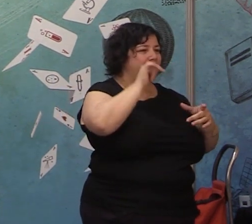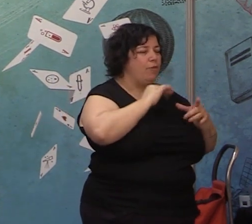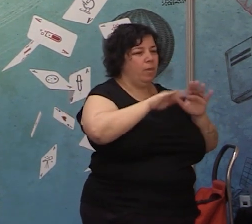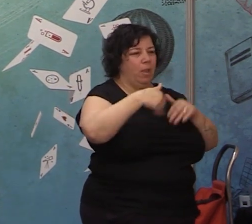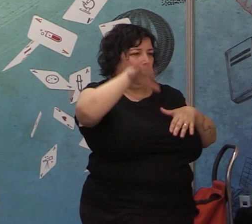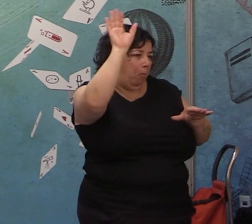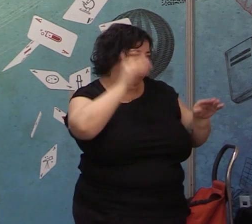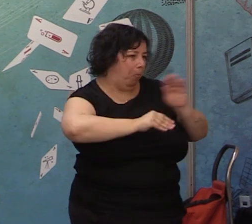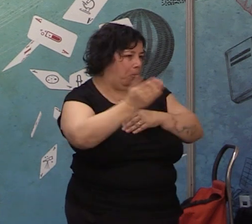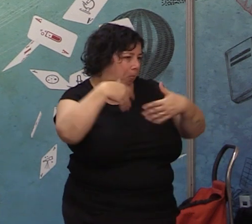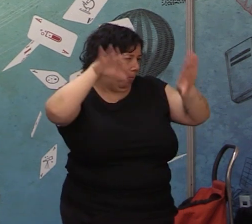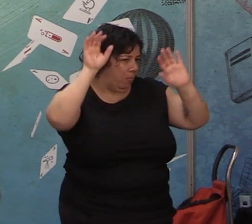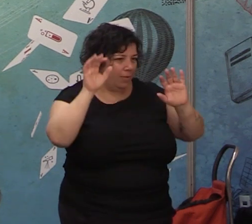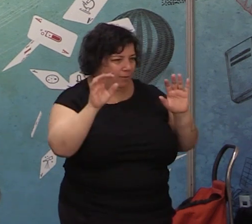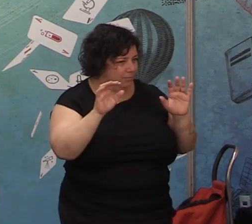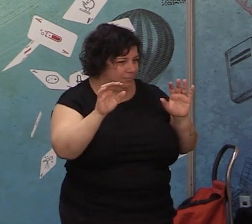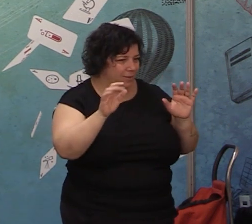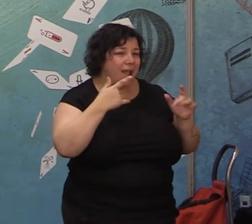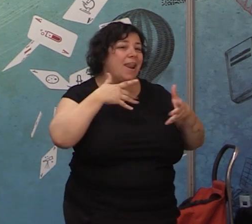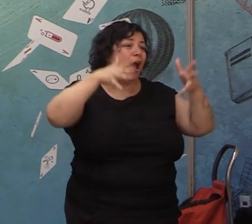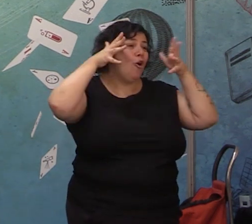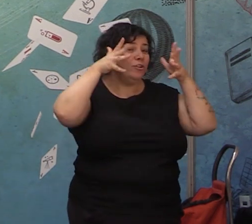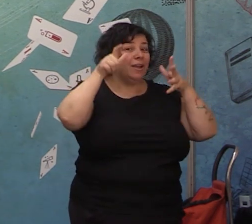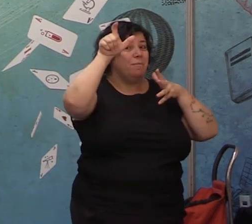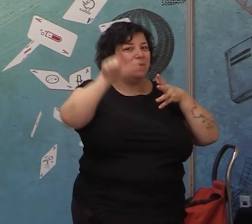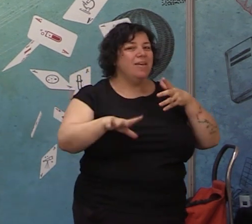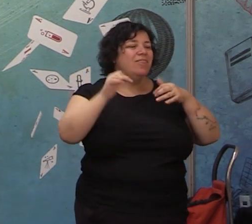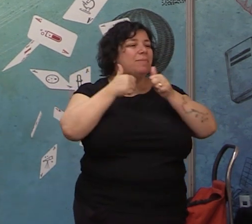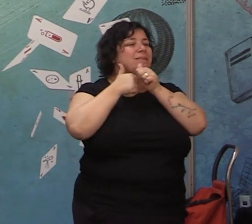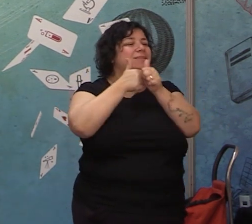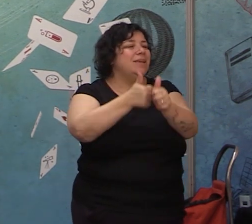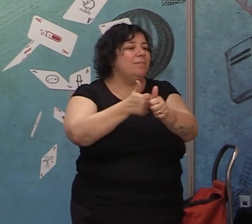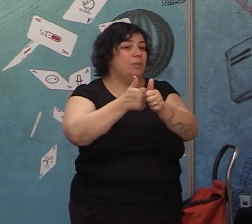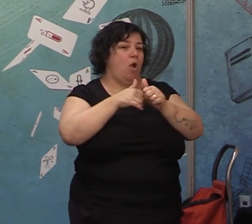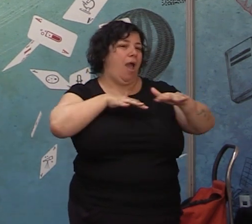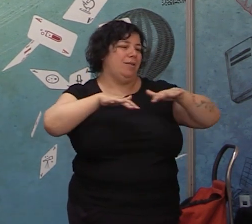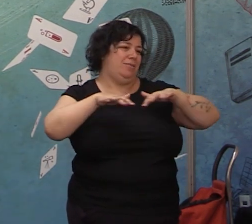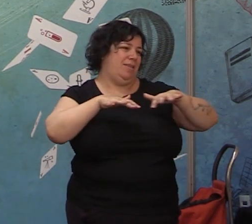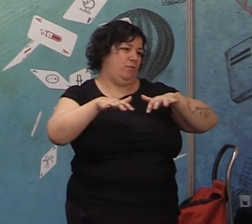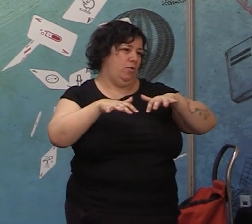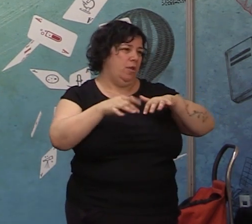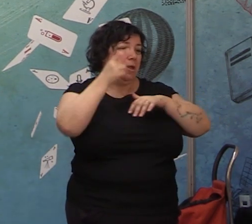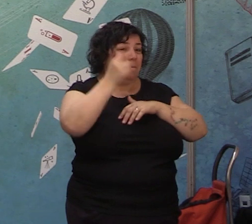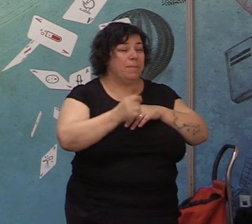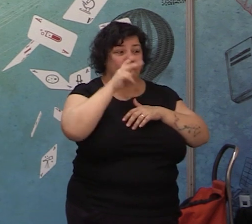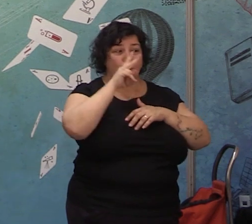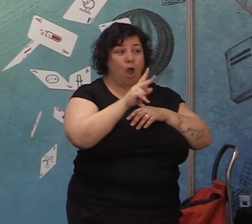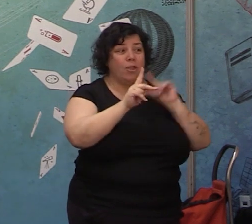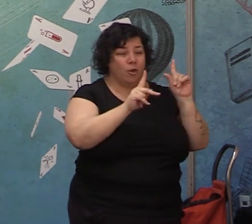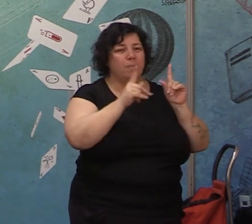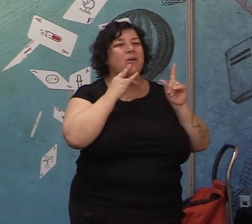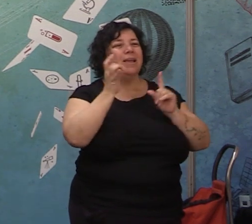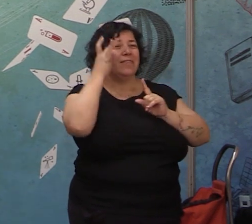Lo que se recomienda ahora es que estas personas tengan un seguimiento activo, mínimo 2 años, pero lo